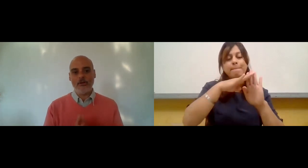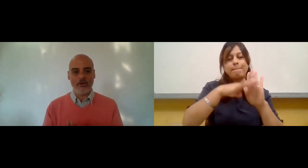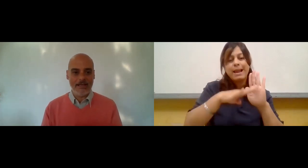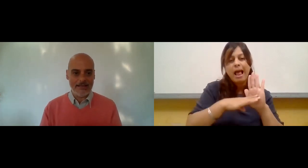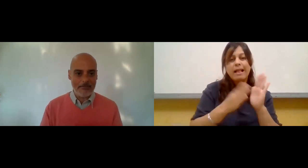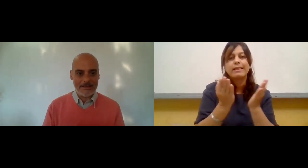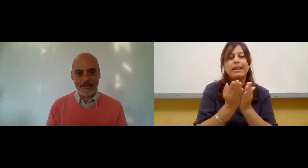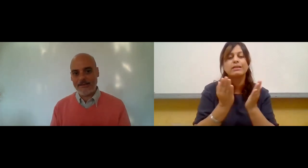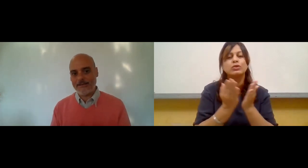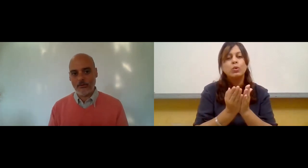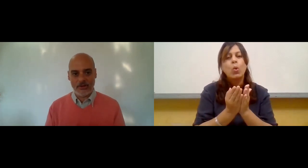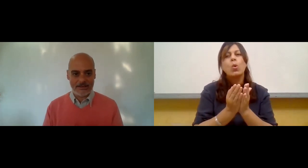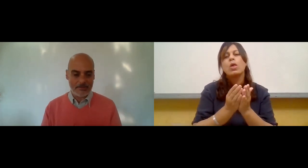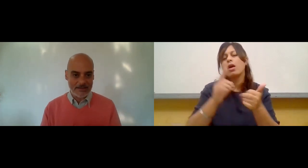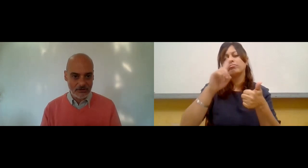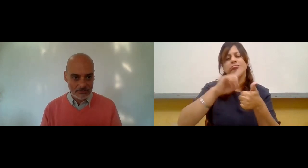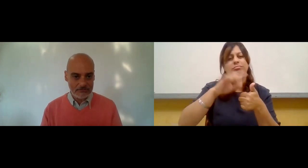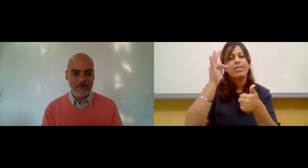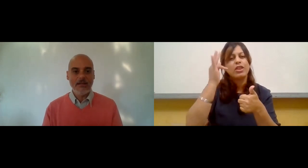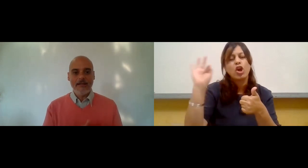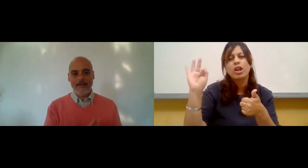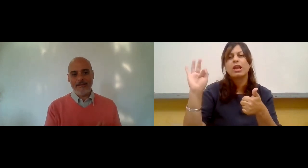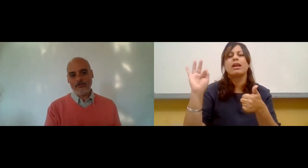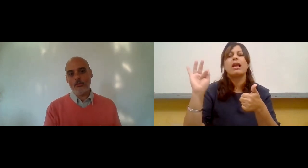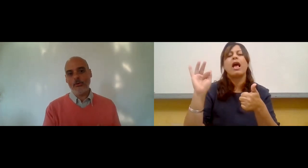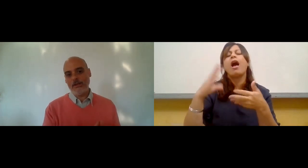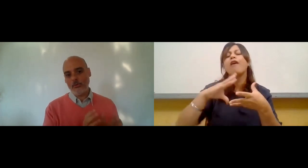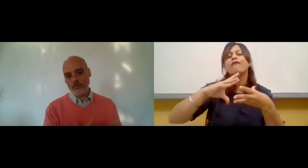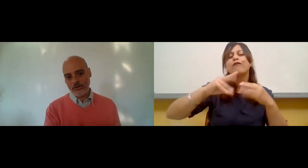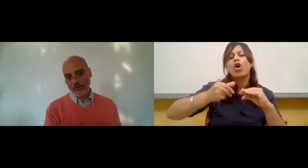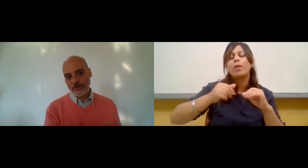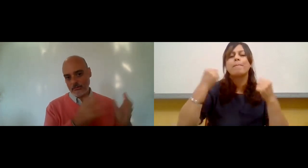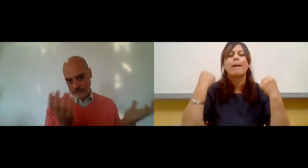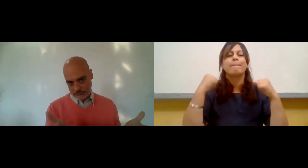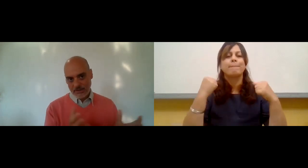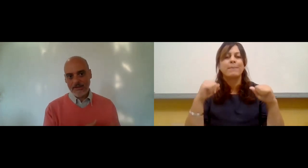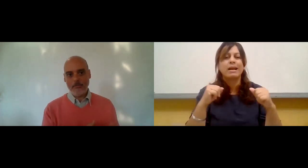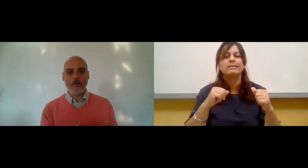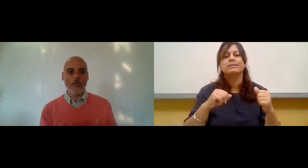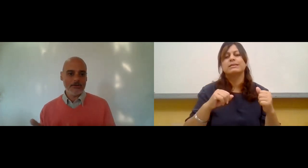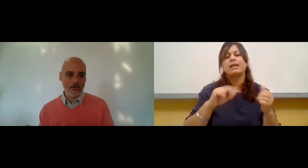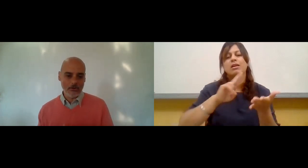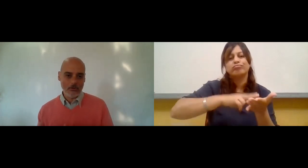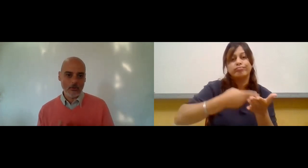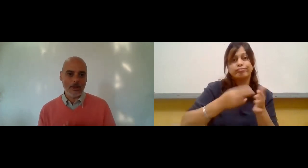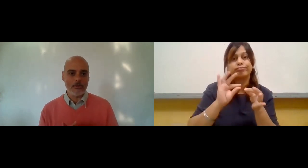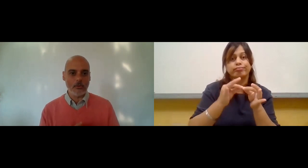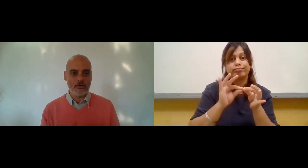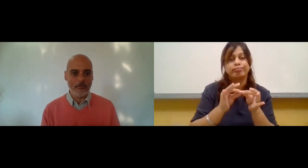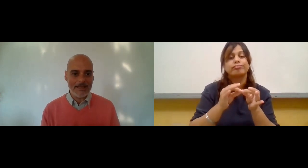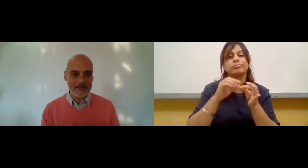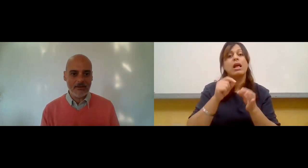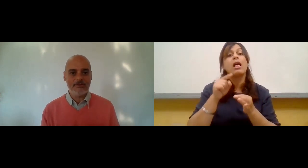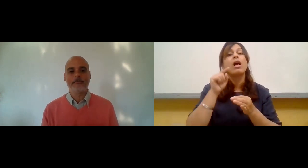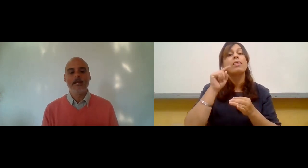teoría y metodología de las prácticas de traducción e interpretación, tiene un curso teórico y después cuatro